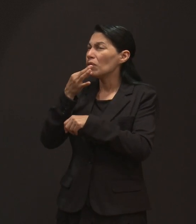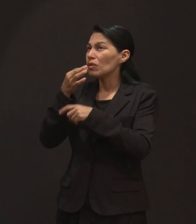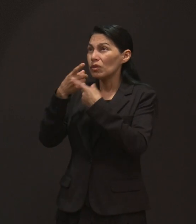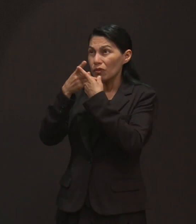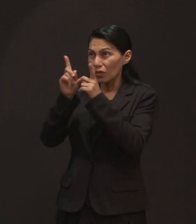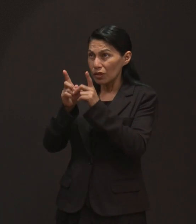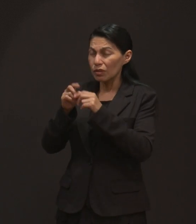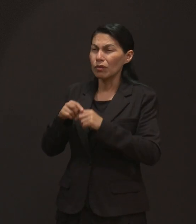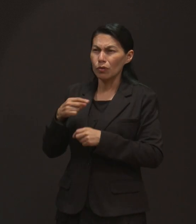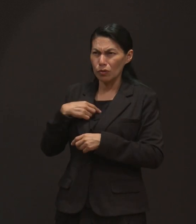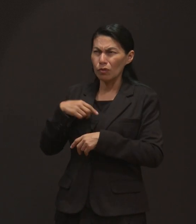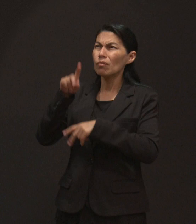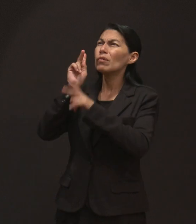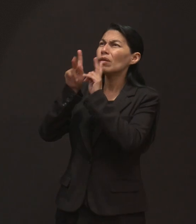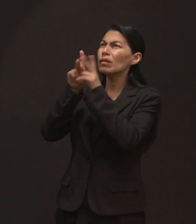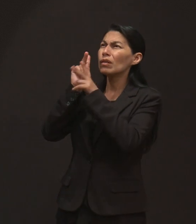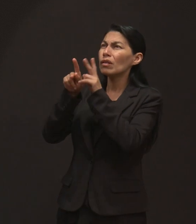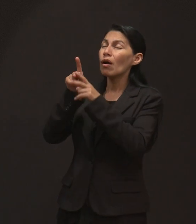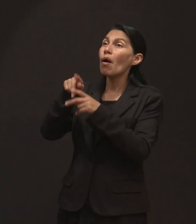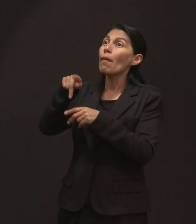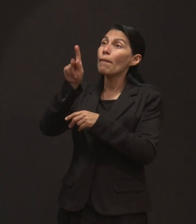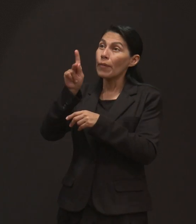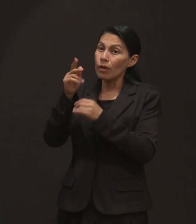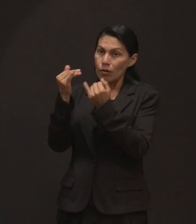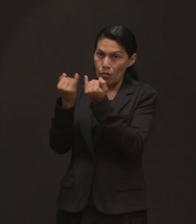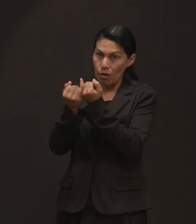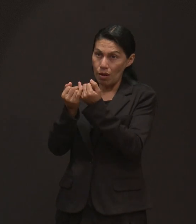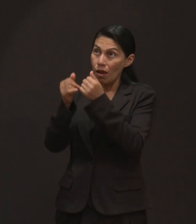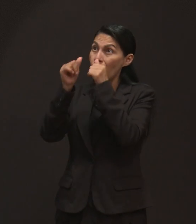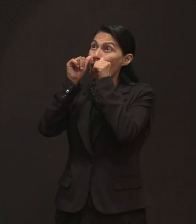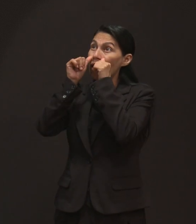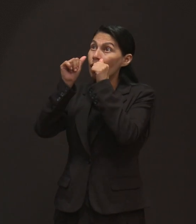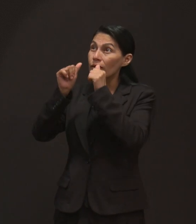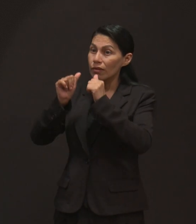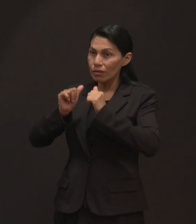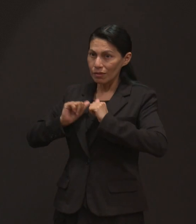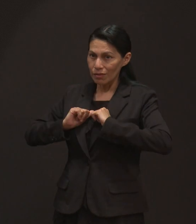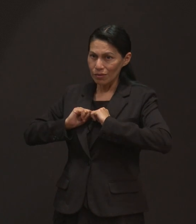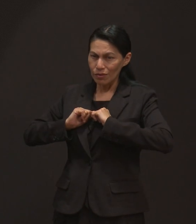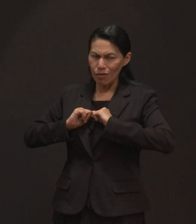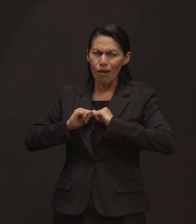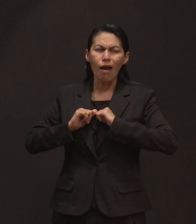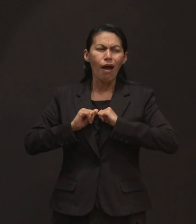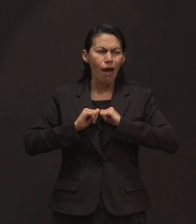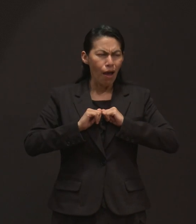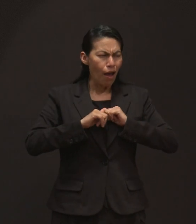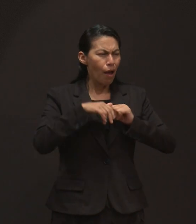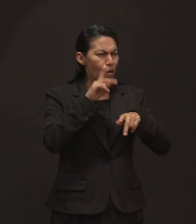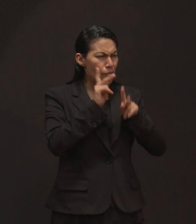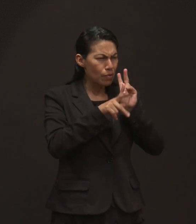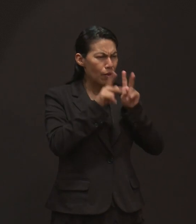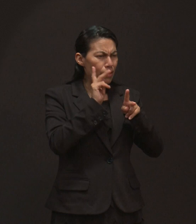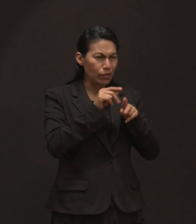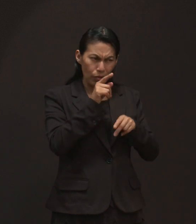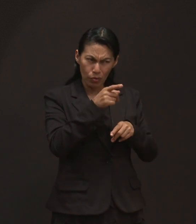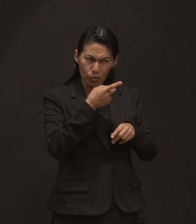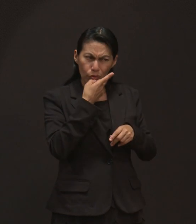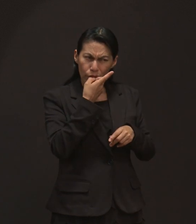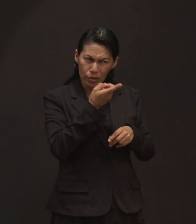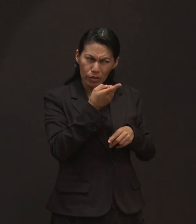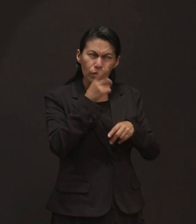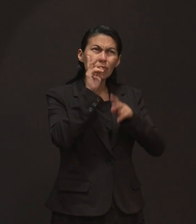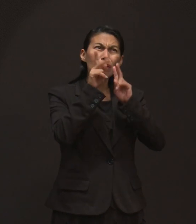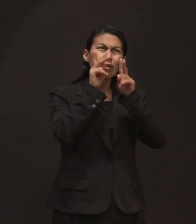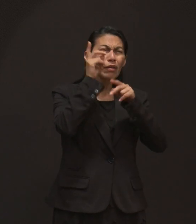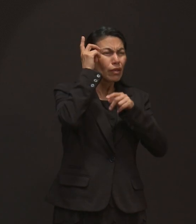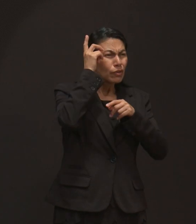día, cada momento, yo hablo, pero también lo escucho. O sea, es un diálogo donde tú le dices